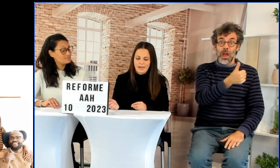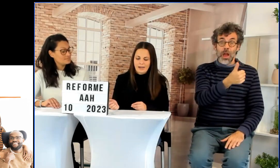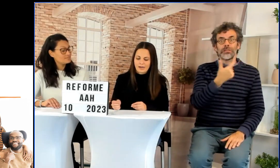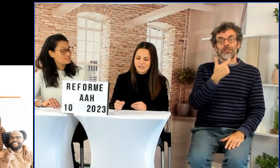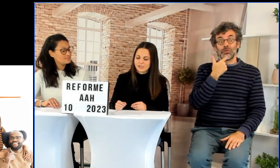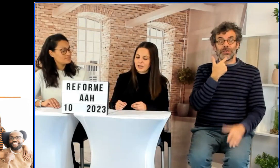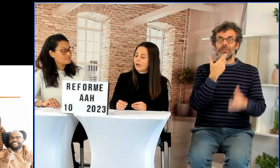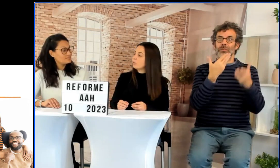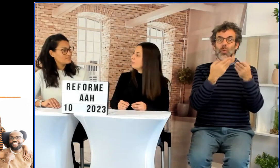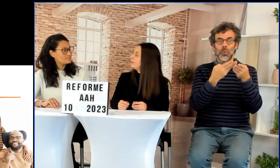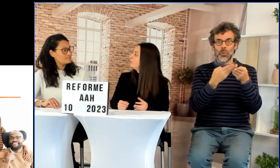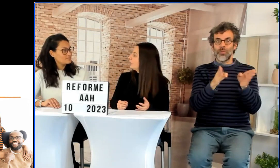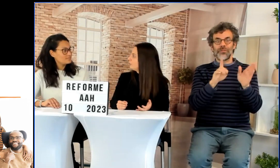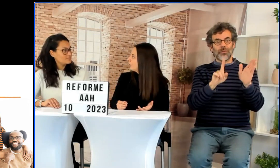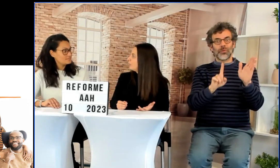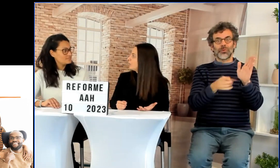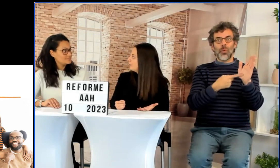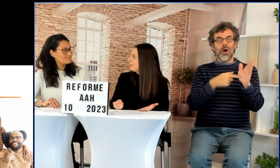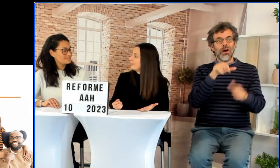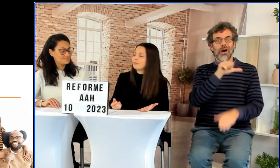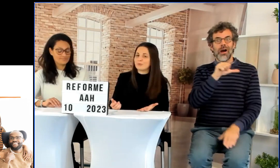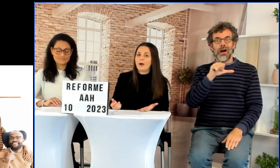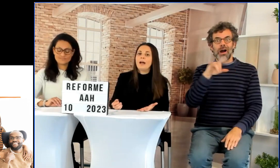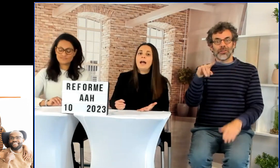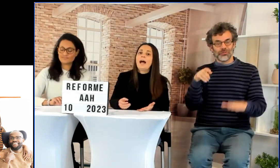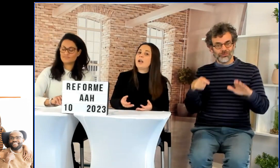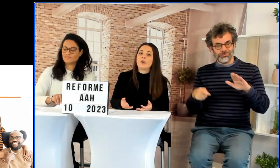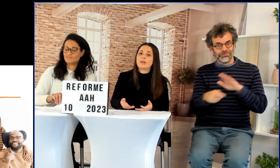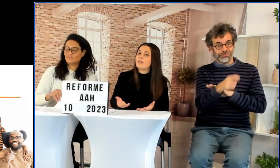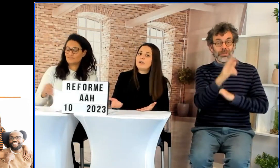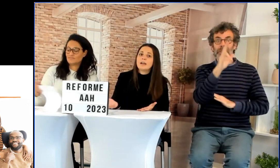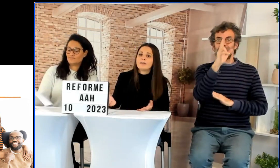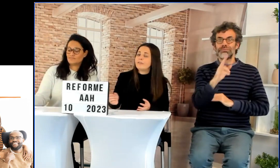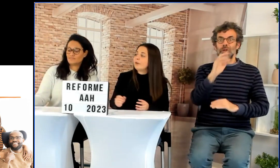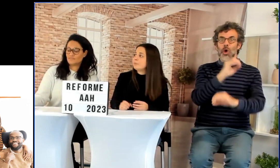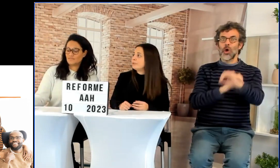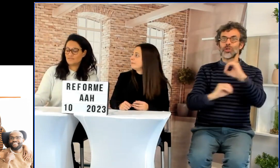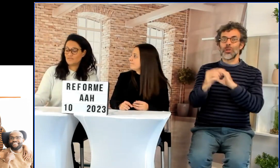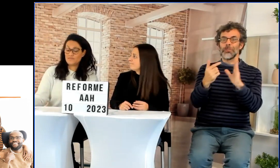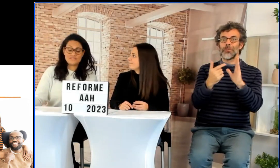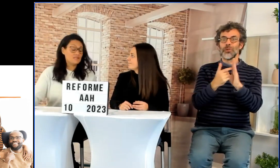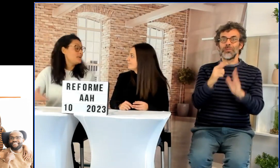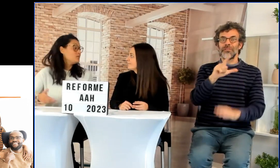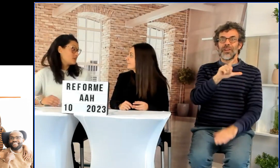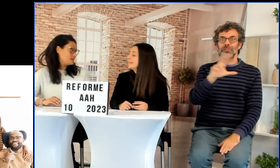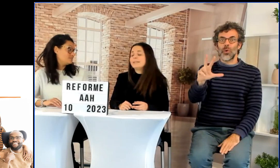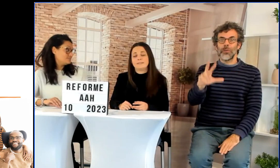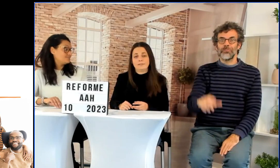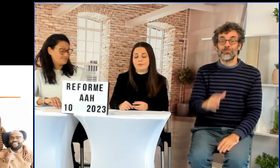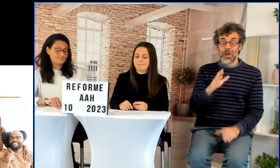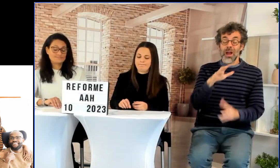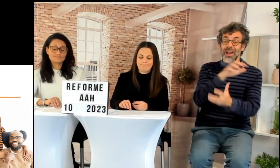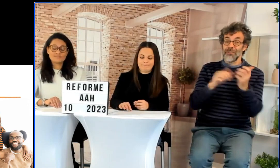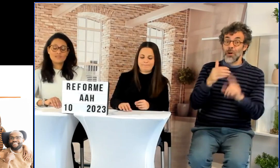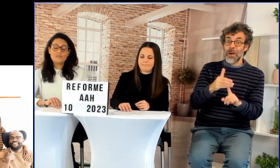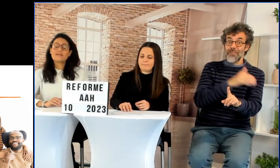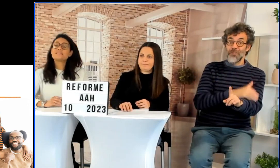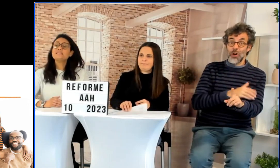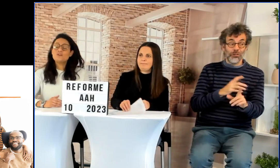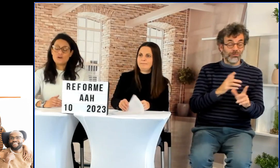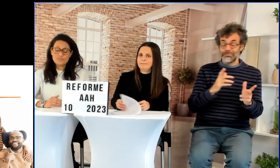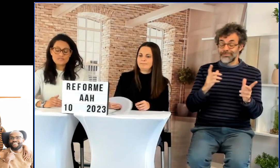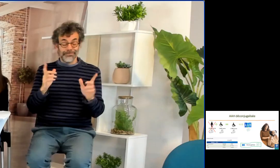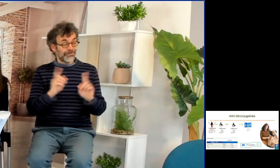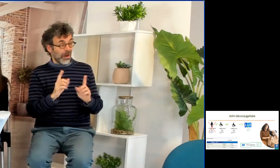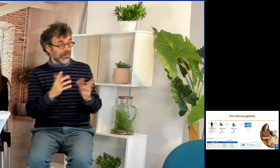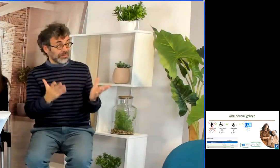à l'AAH à compter d'octobre 2023, alors qu'avant la réforme, ce n'était pas le cas.